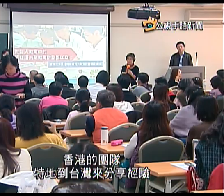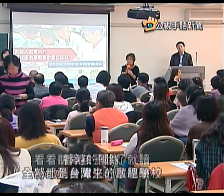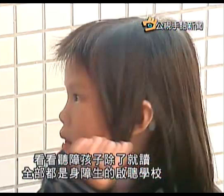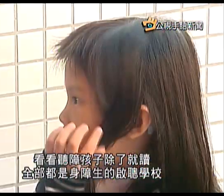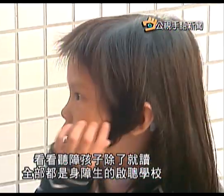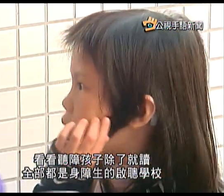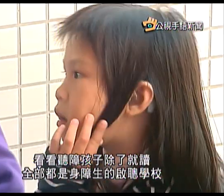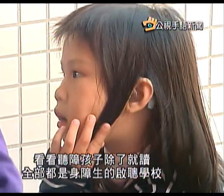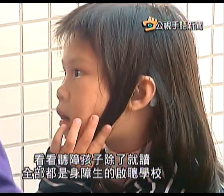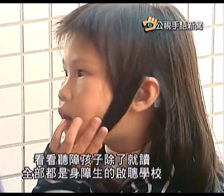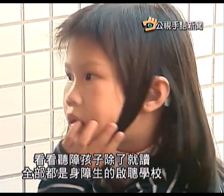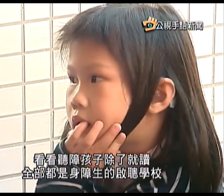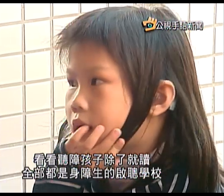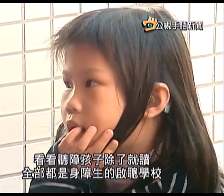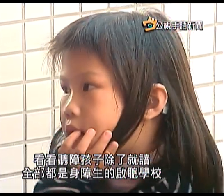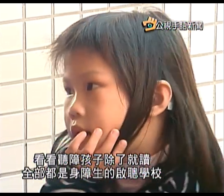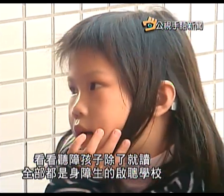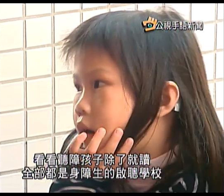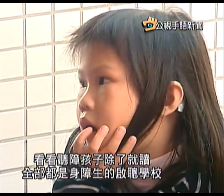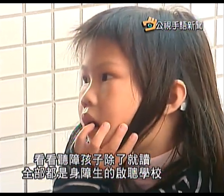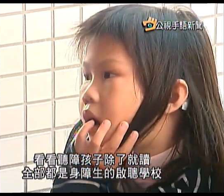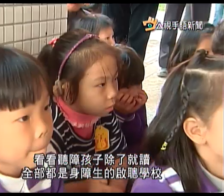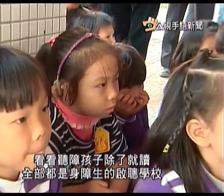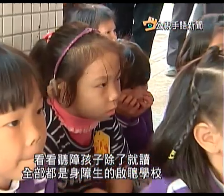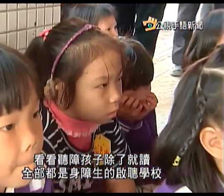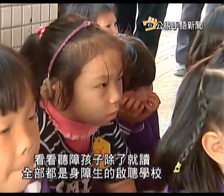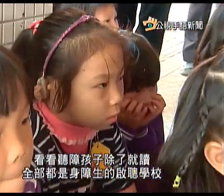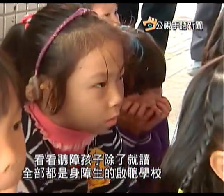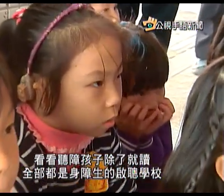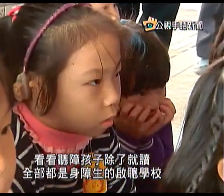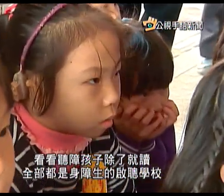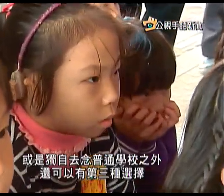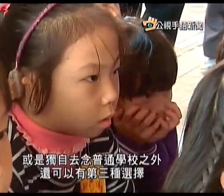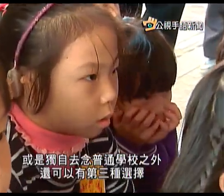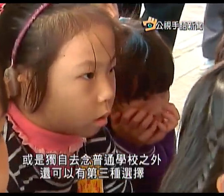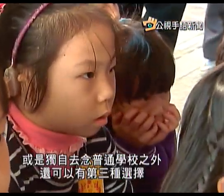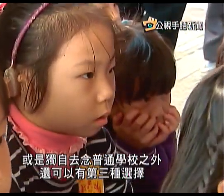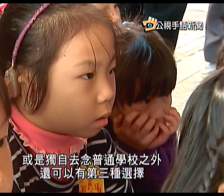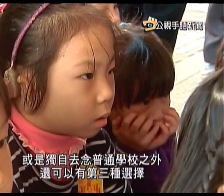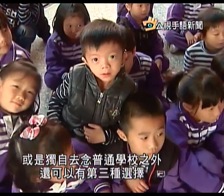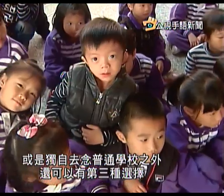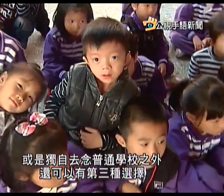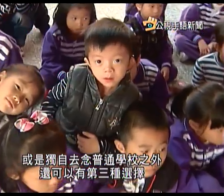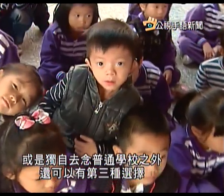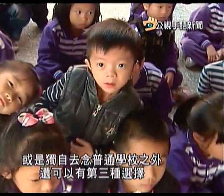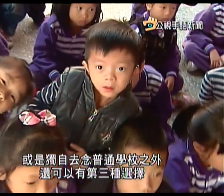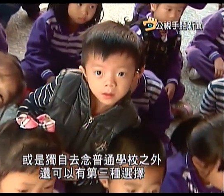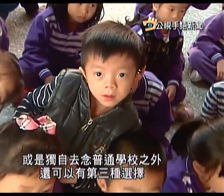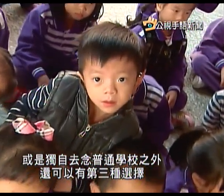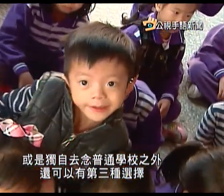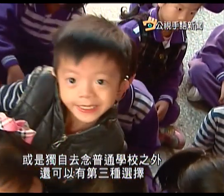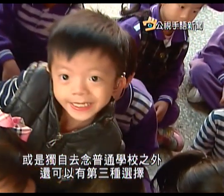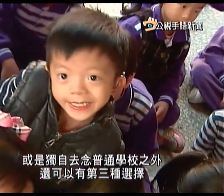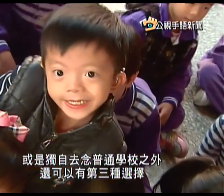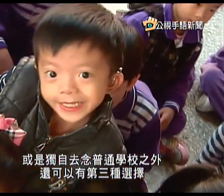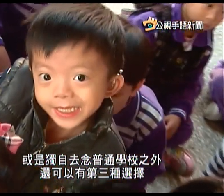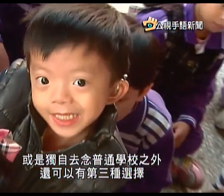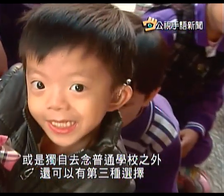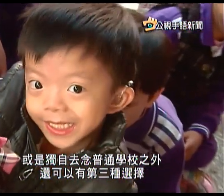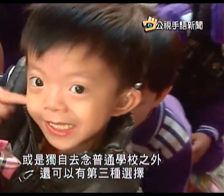看听障孩子除了就读全部都是身障生的启聪学校，或是独自去念普通学校之外，还可以有第三种选择。 他